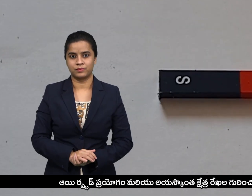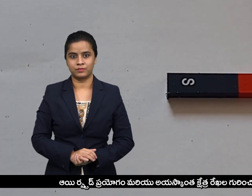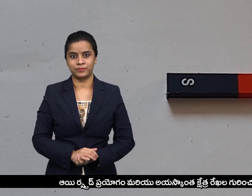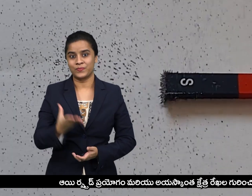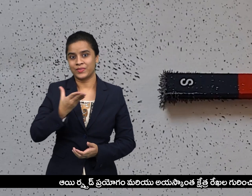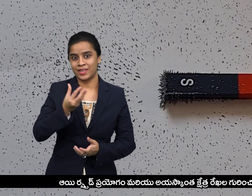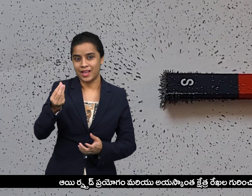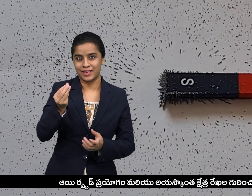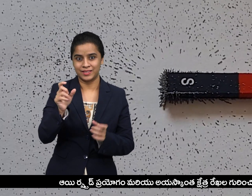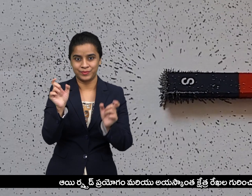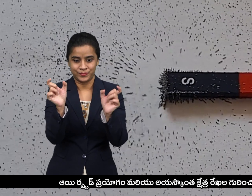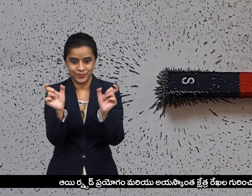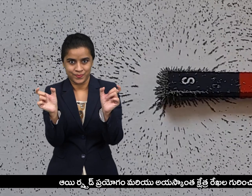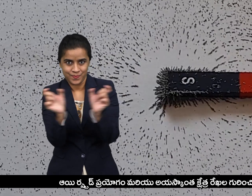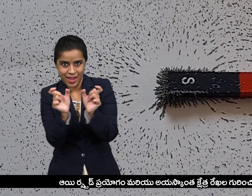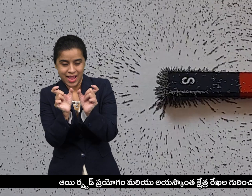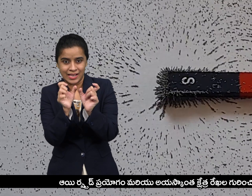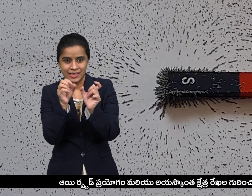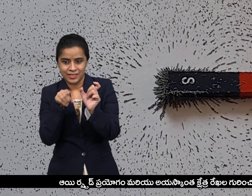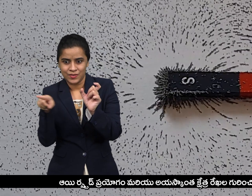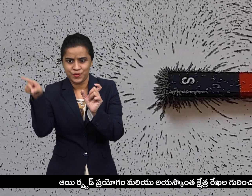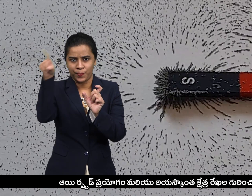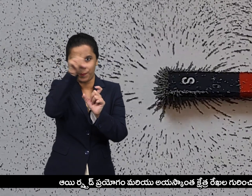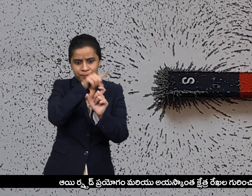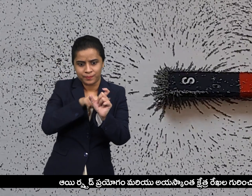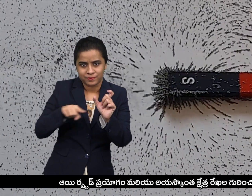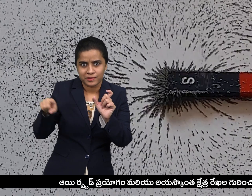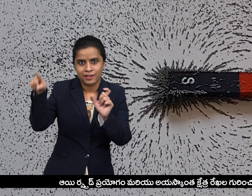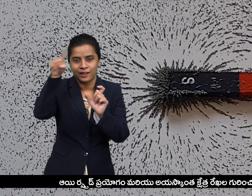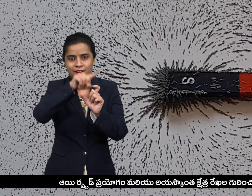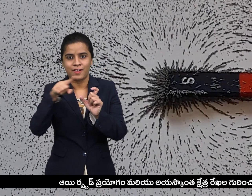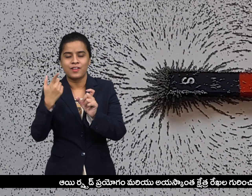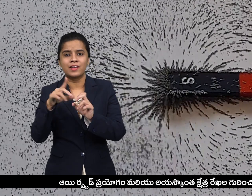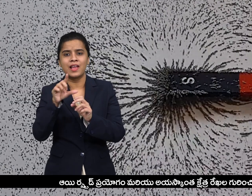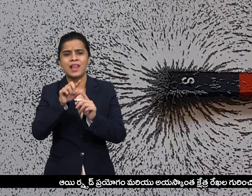ఐర్స్టెడ్ ప్రయోగం మరియు అయస్కాంత క్షేత్ర రేఖల గురించి నేర్చుకుంటారు.